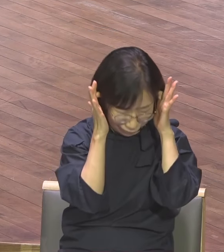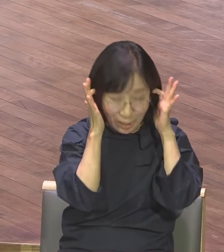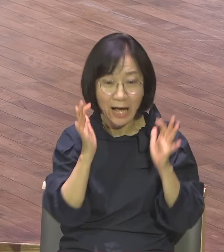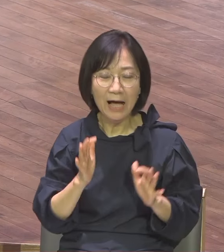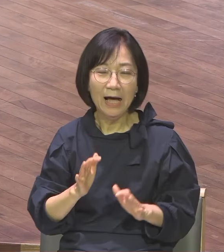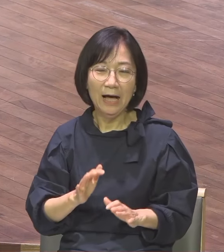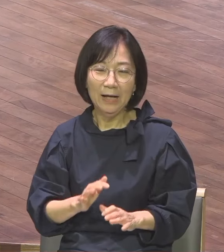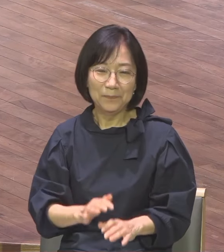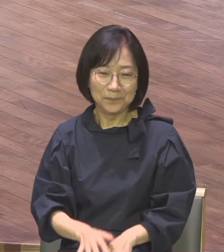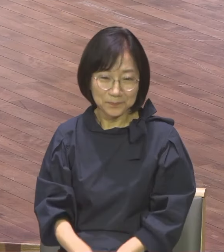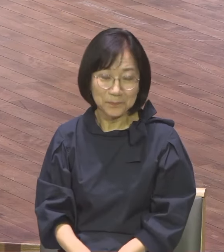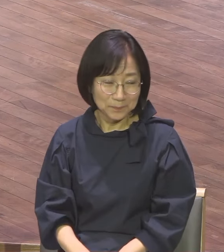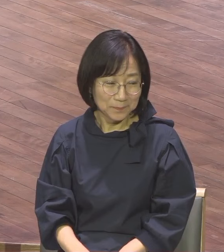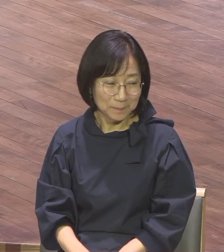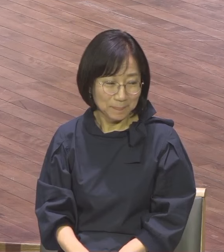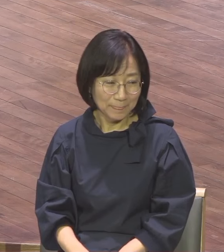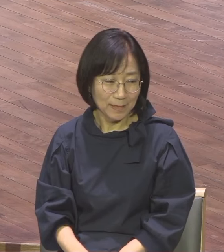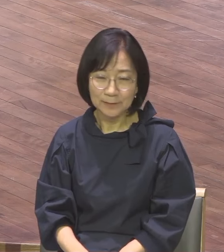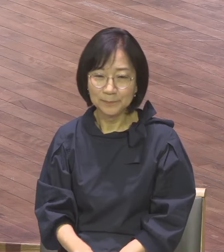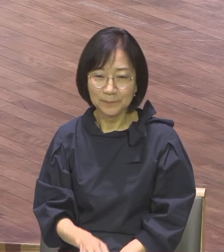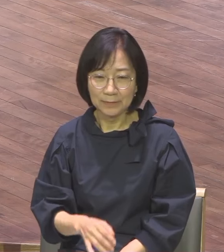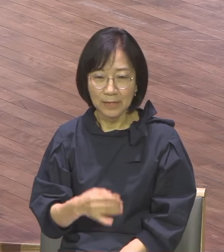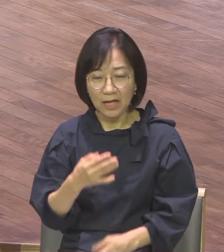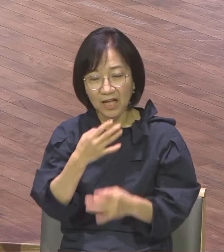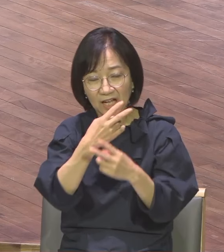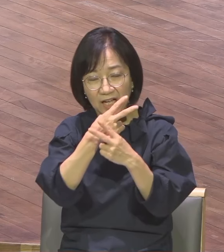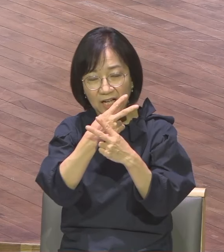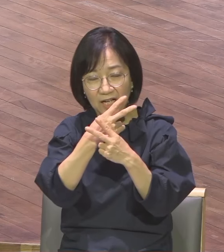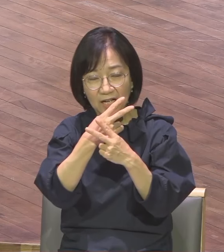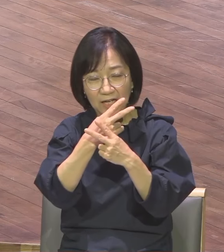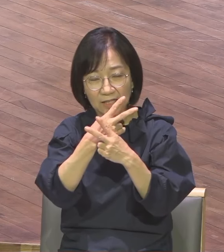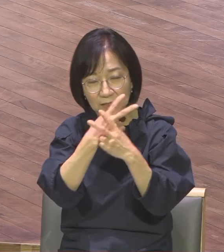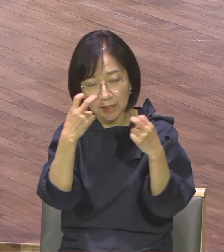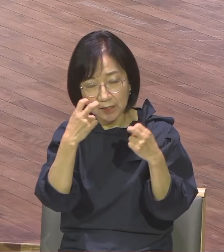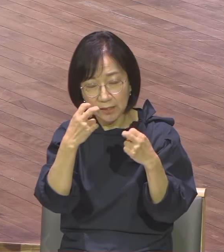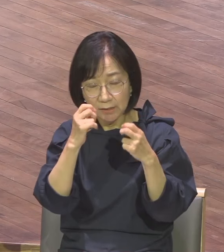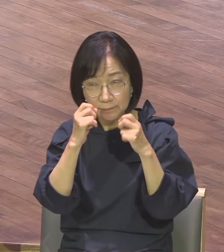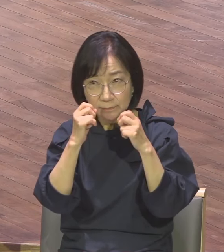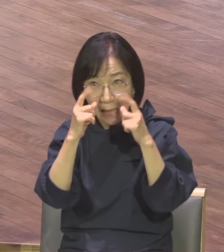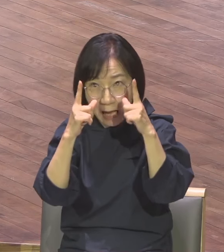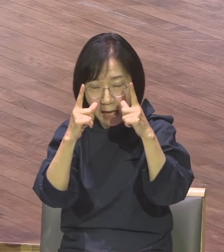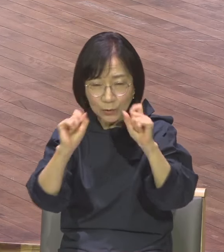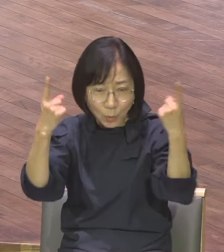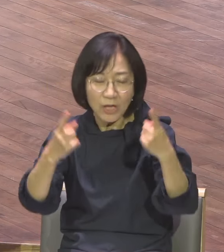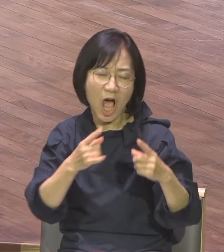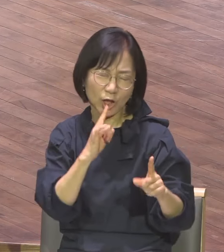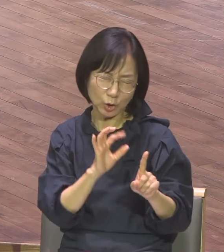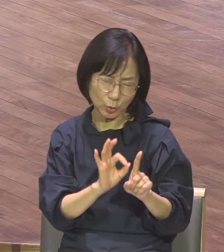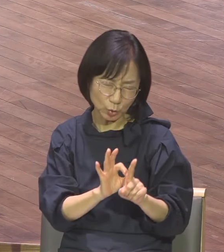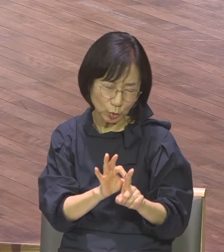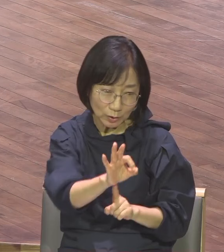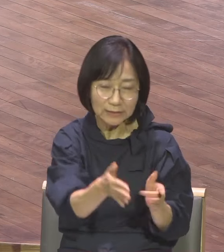낮에 주무시다가 어머니가 깨우면 따다다다닥 주무시다 깨면서 바로